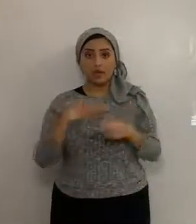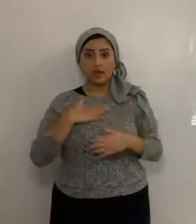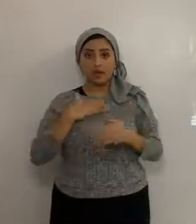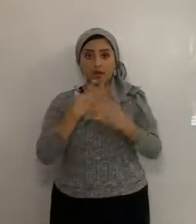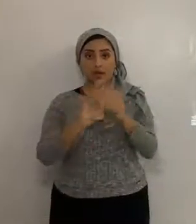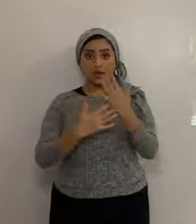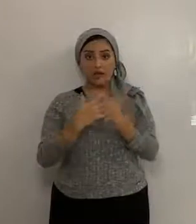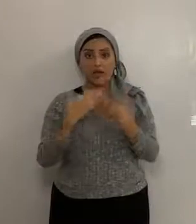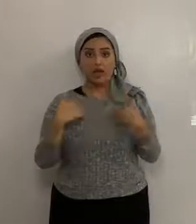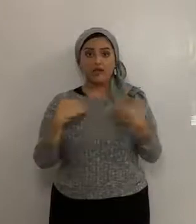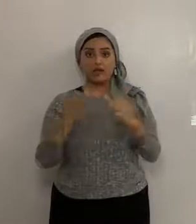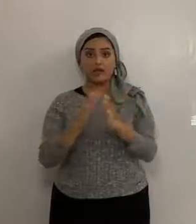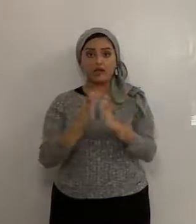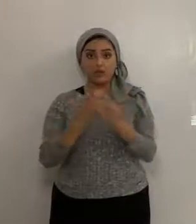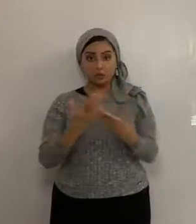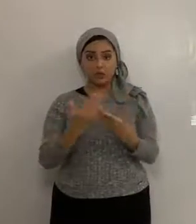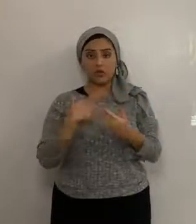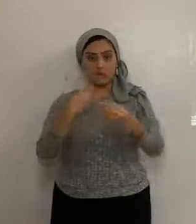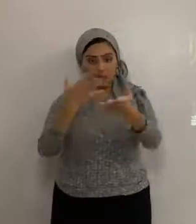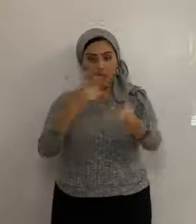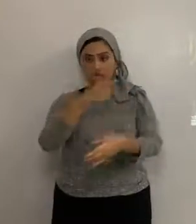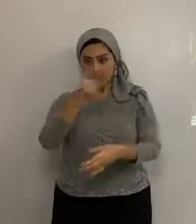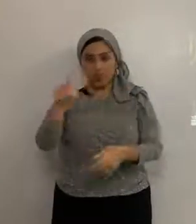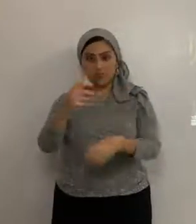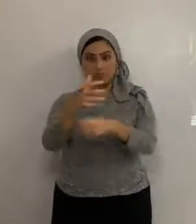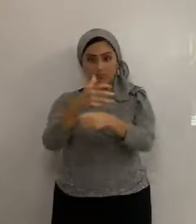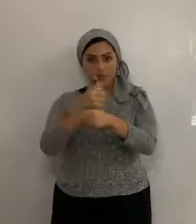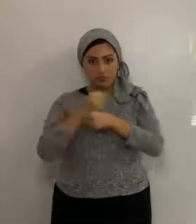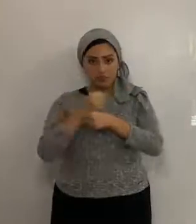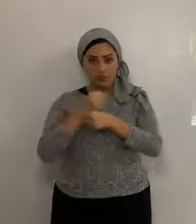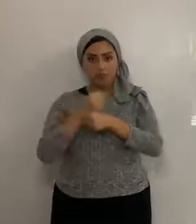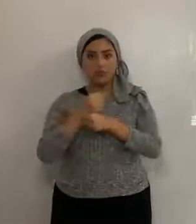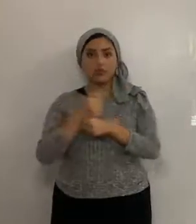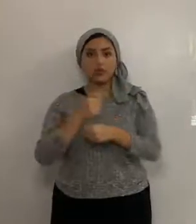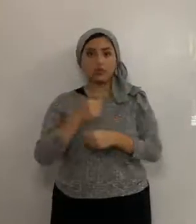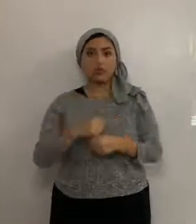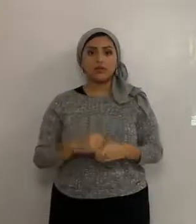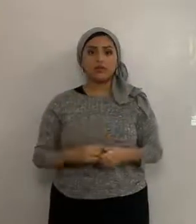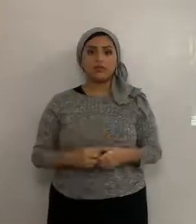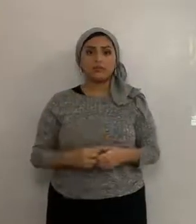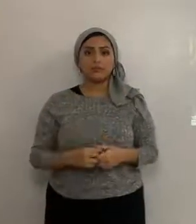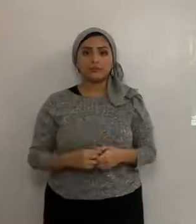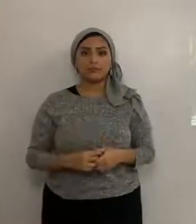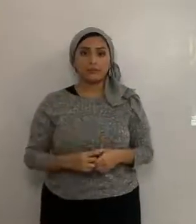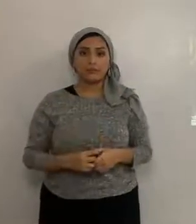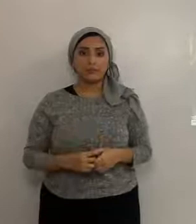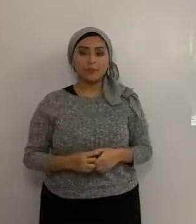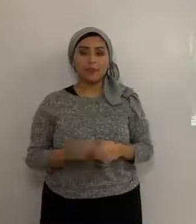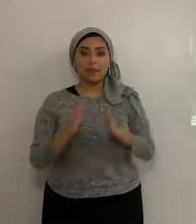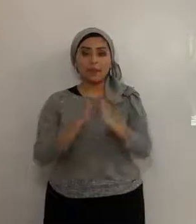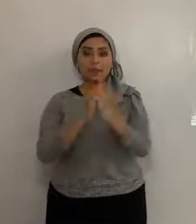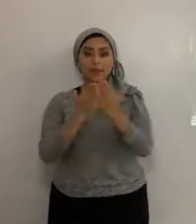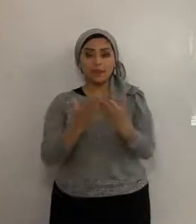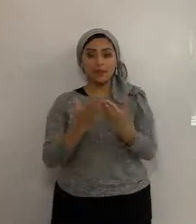un libro que yo les recomiendo a todos tener, no estoy haciendo propaganda de nada. Es el libro de Flavio